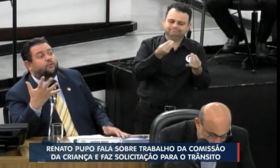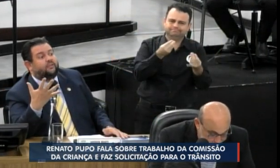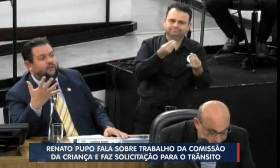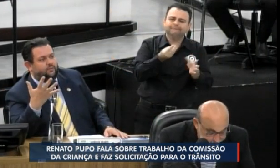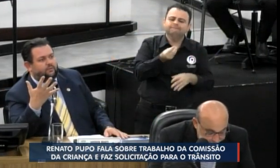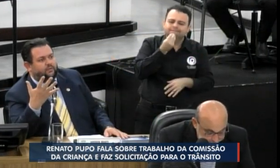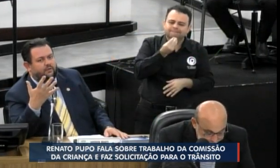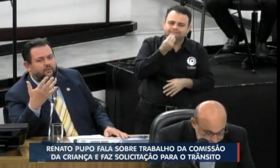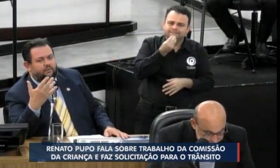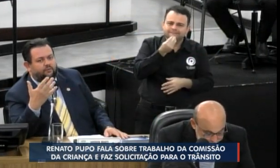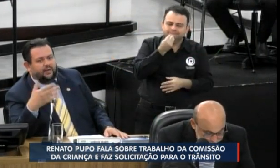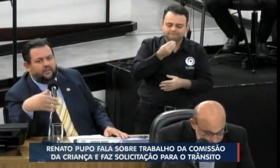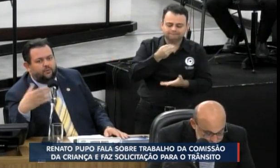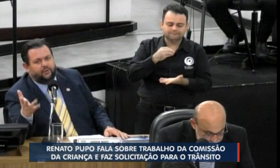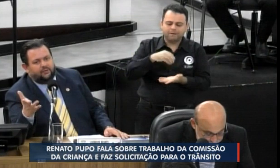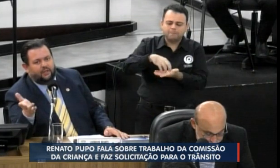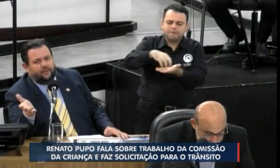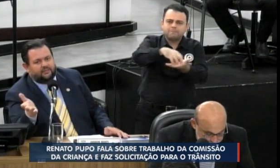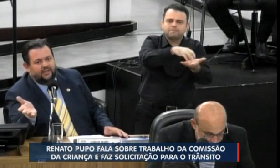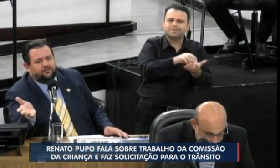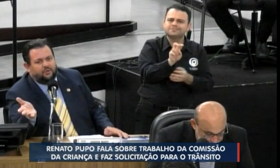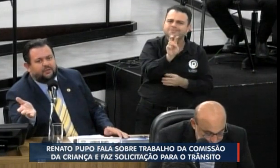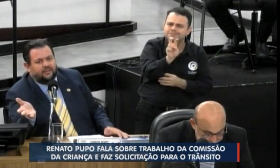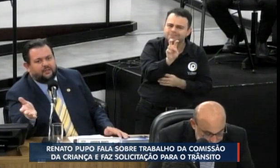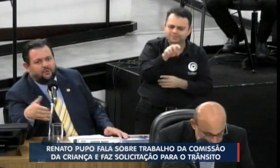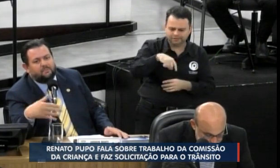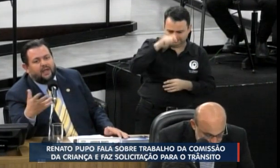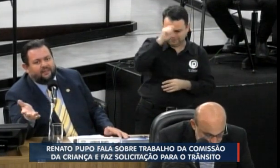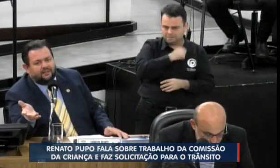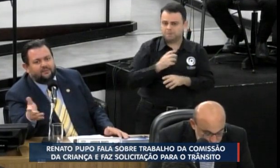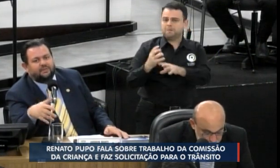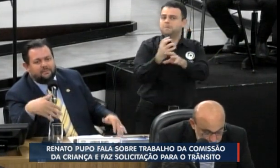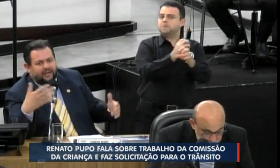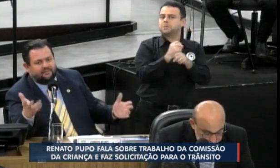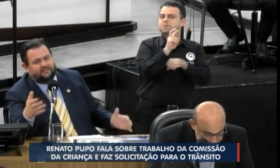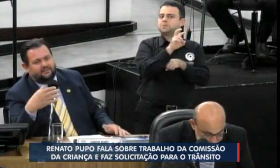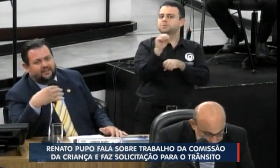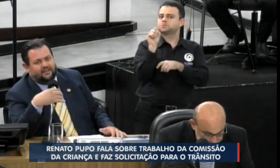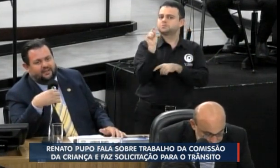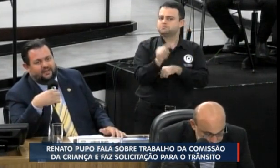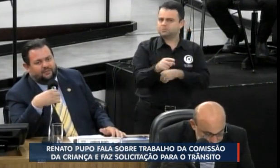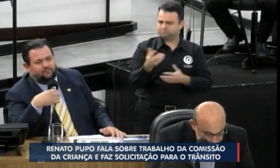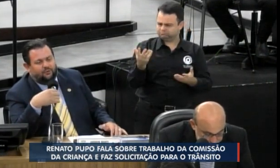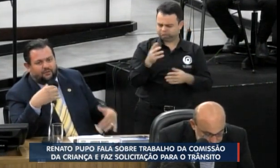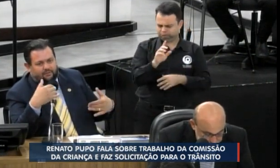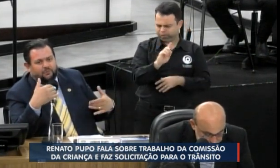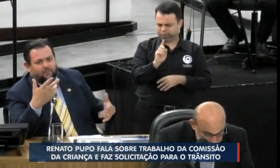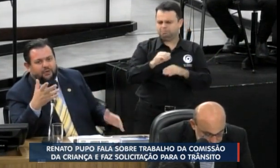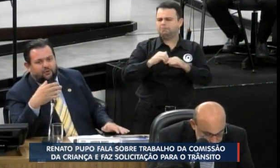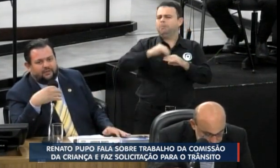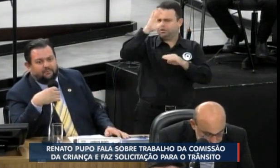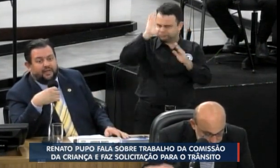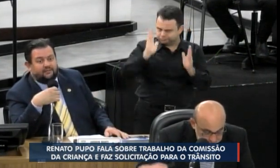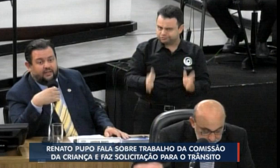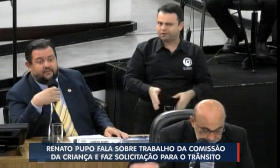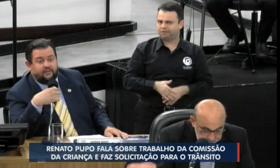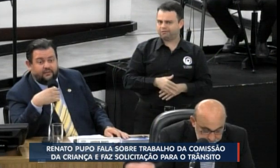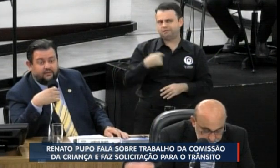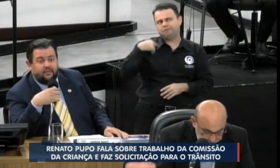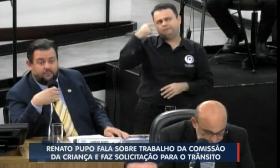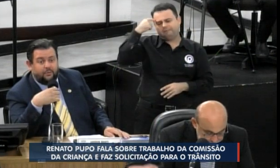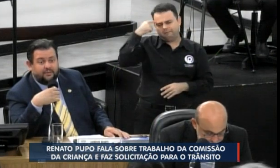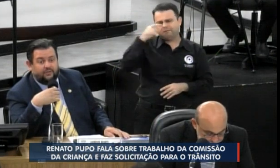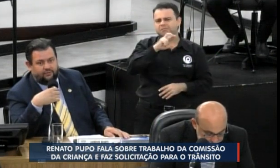5 conselhos. Falar que Rio Preto tem quase 500 mil habitantes também é uma piada, então tem mais. Então, eu, na minha opinião, tem mais de